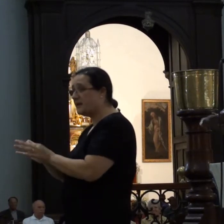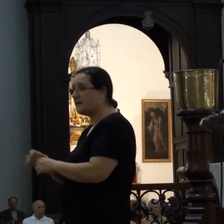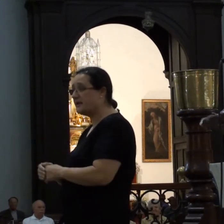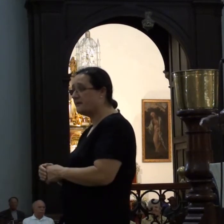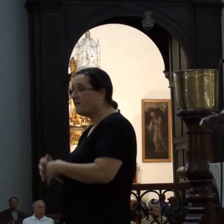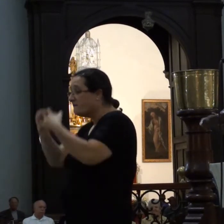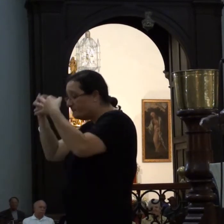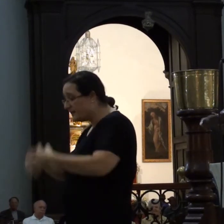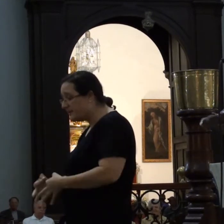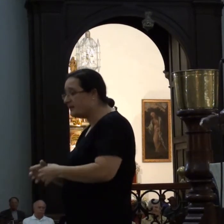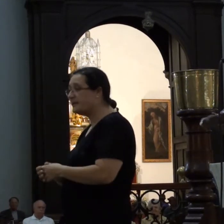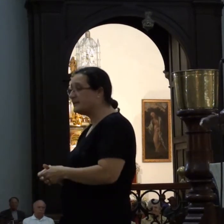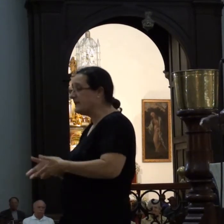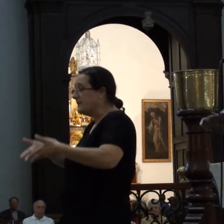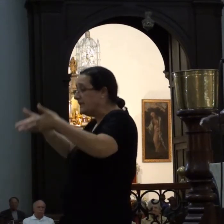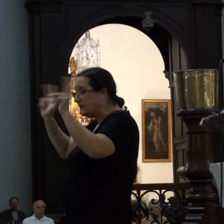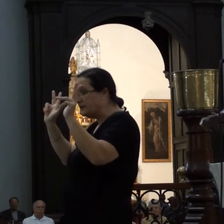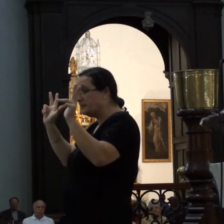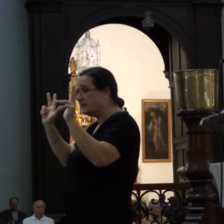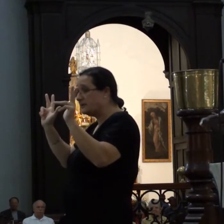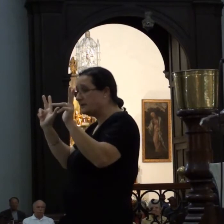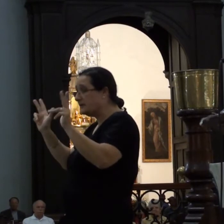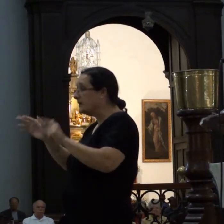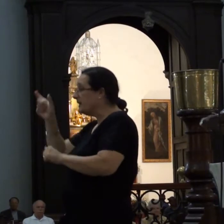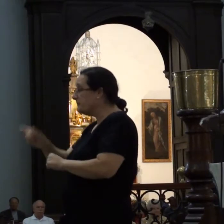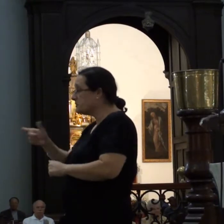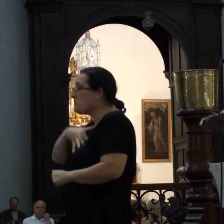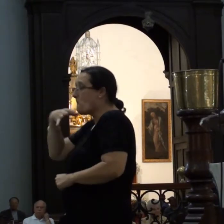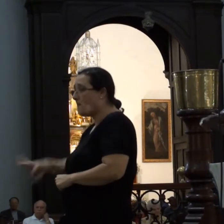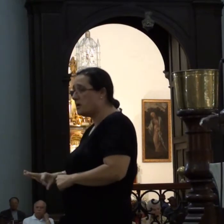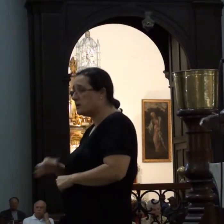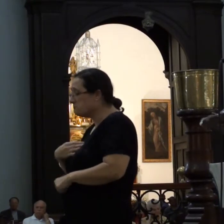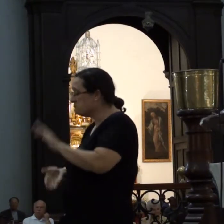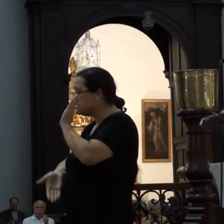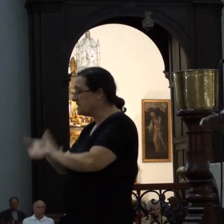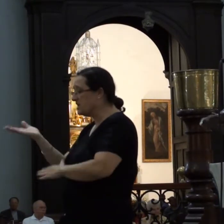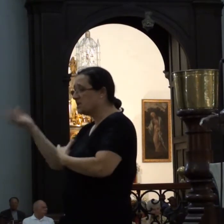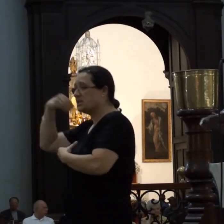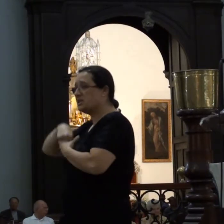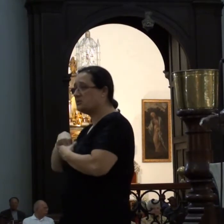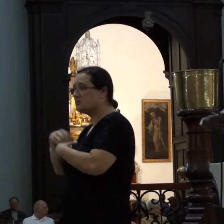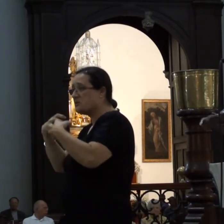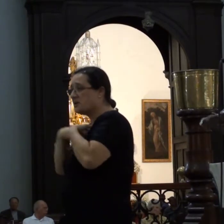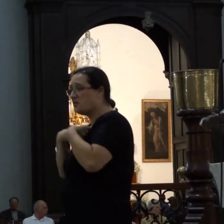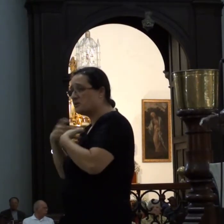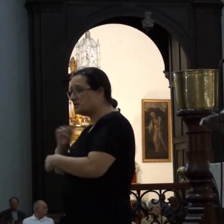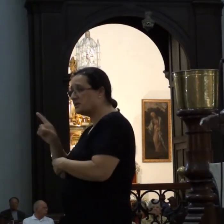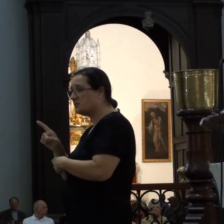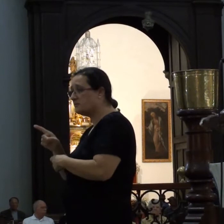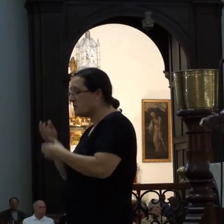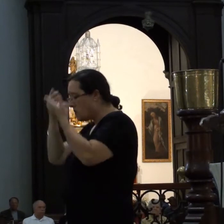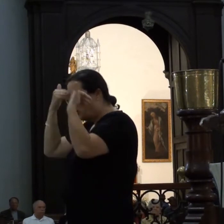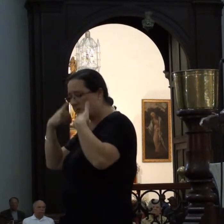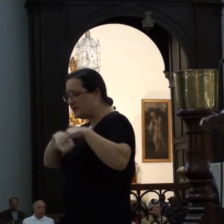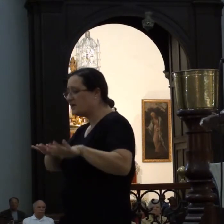verdaderamente libre el que escapar de salir de sí mismo de prescindir de